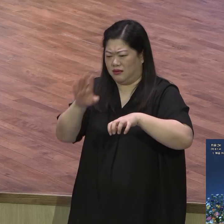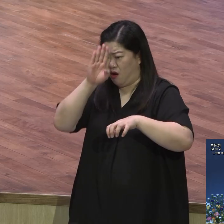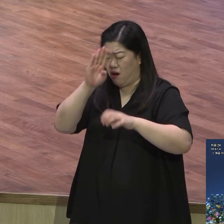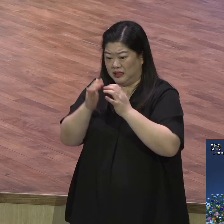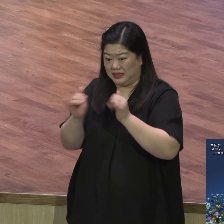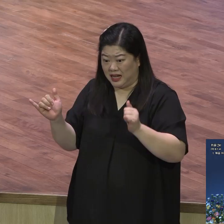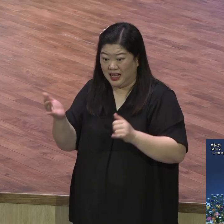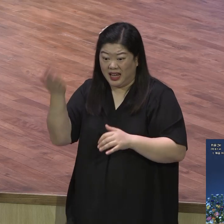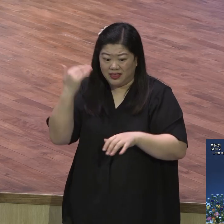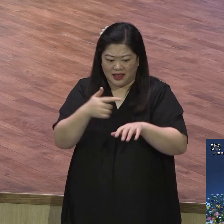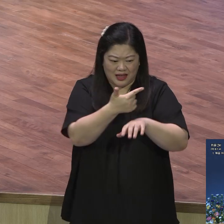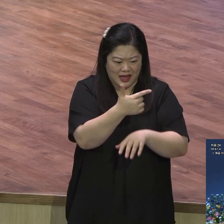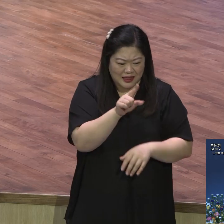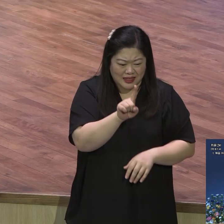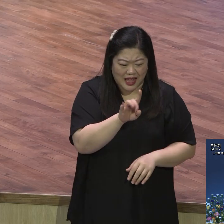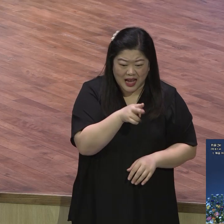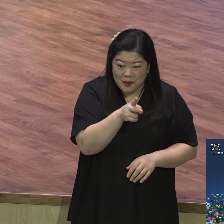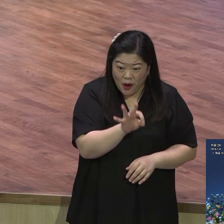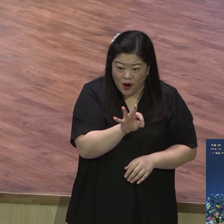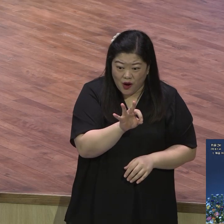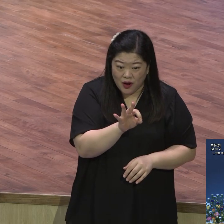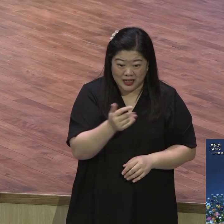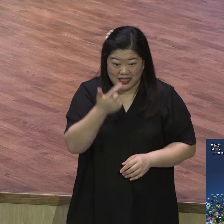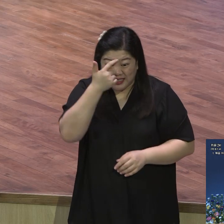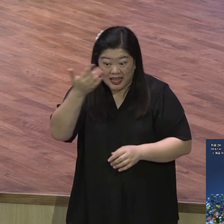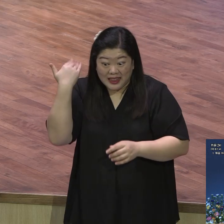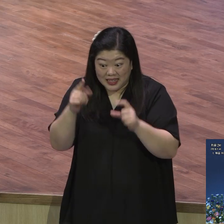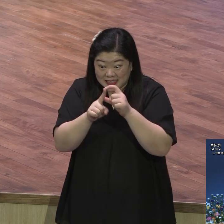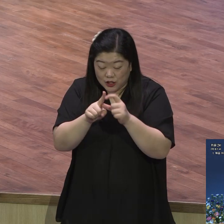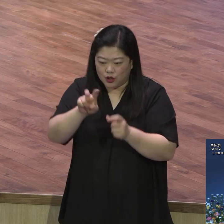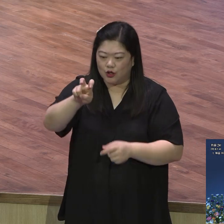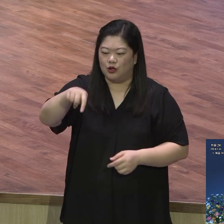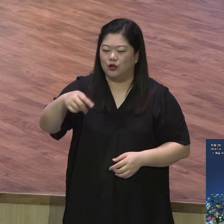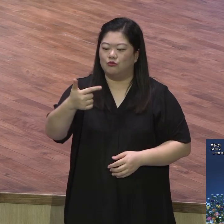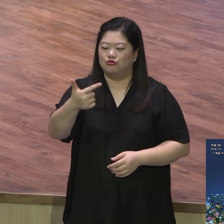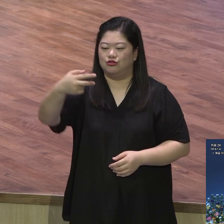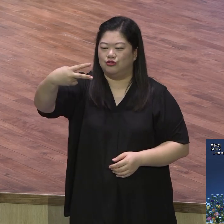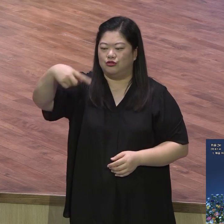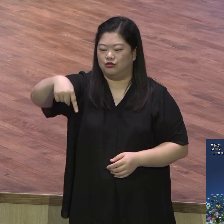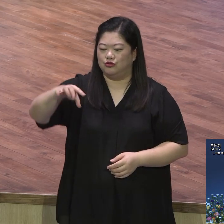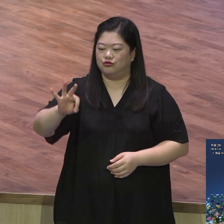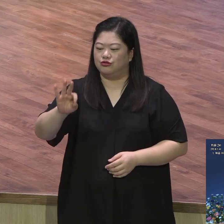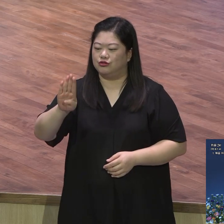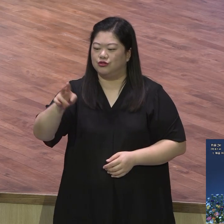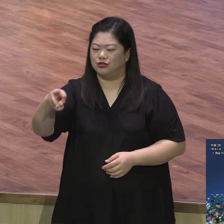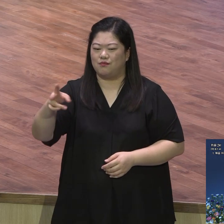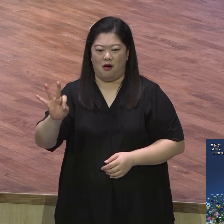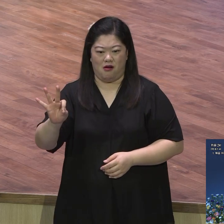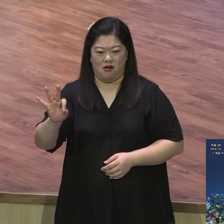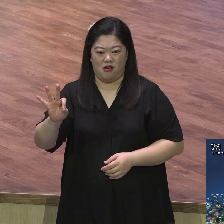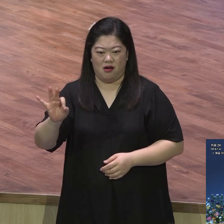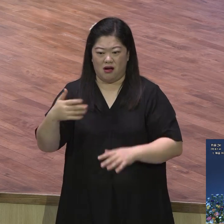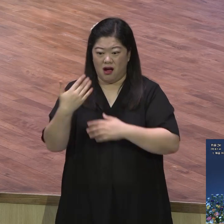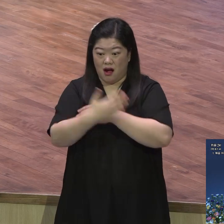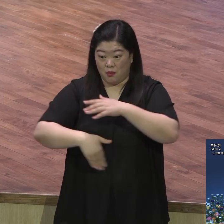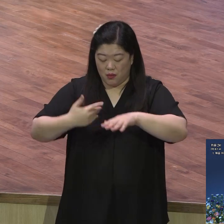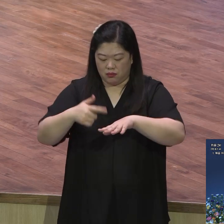문둥병자라 그렇게 불렸습니다. 피부가 뭉그러지면서